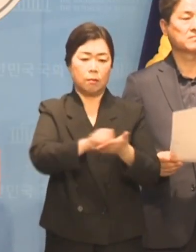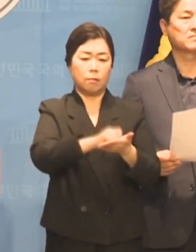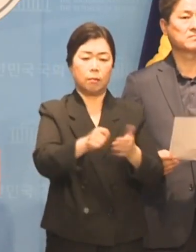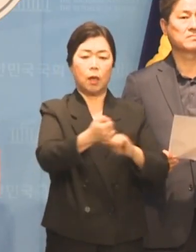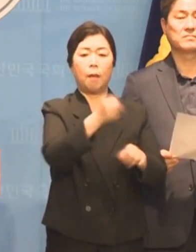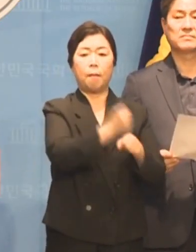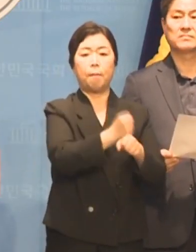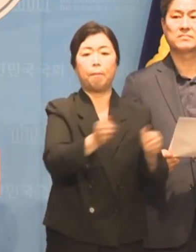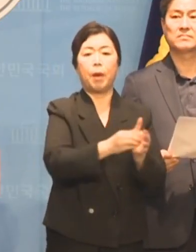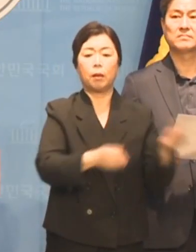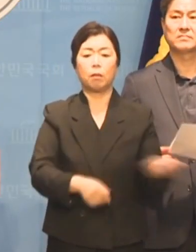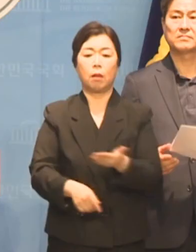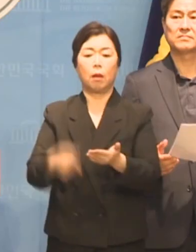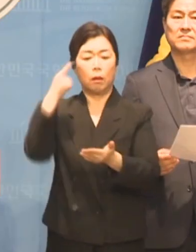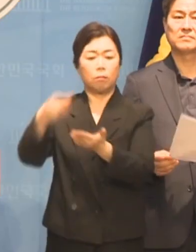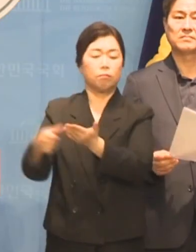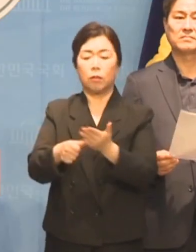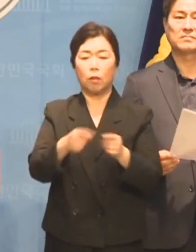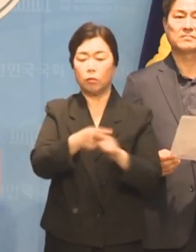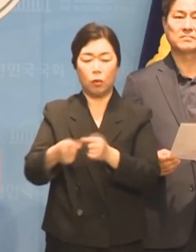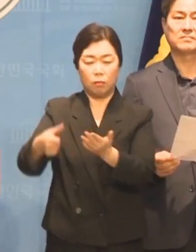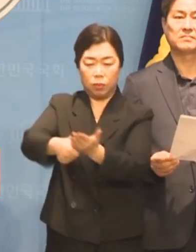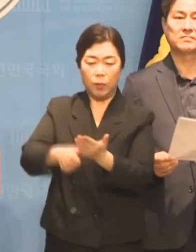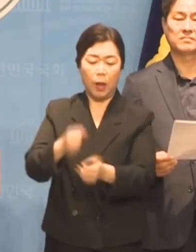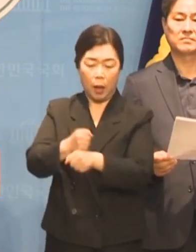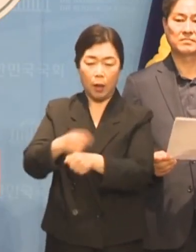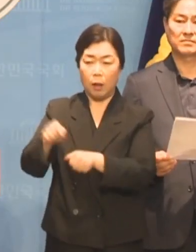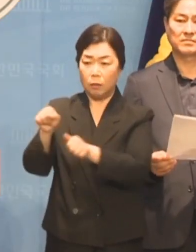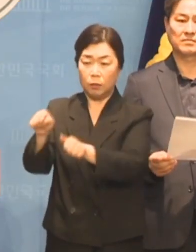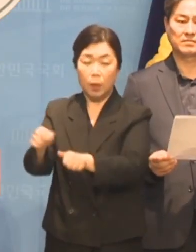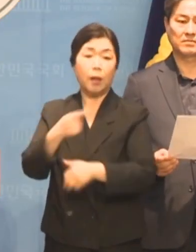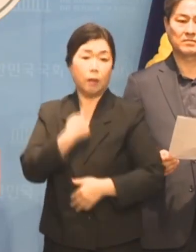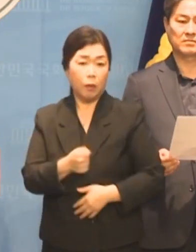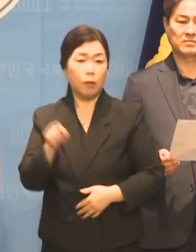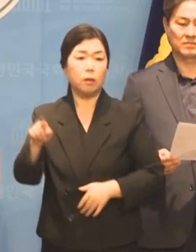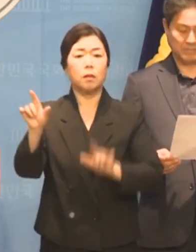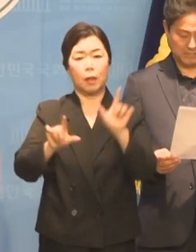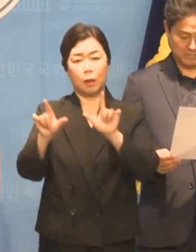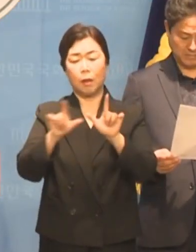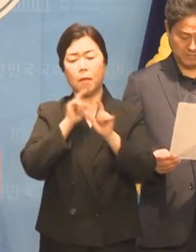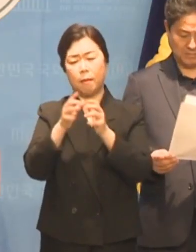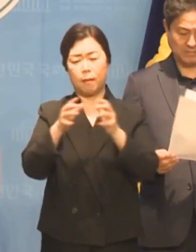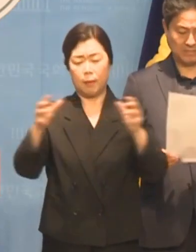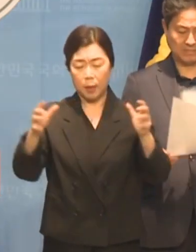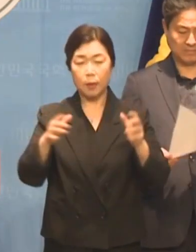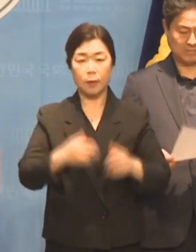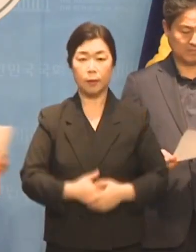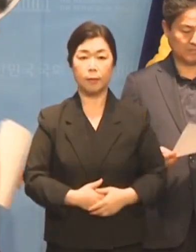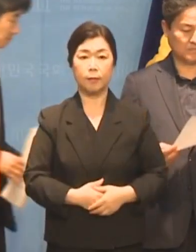등 매우 폭력적이고 강압적인 감사를 진행했다는 논란까지 제기된 바가 있습니다.